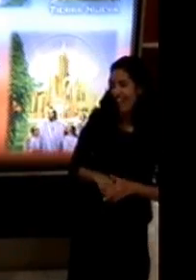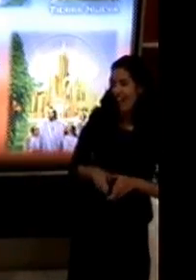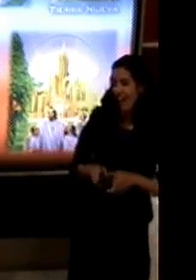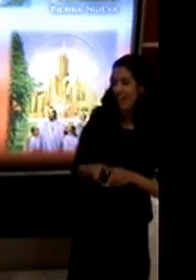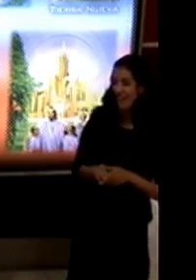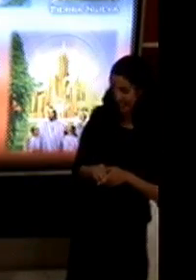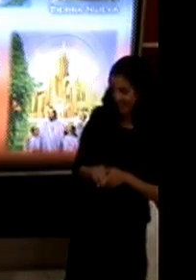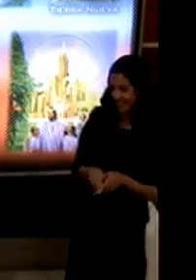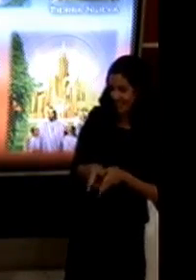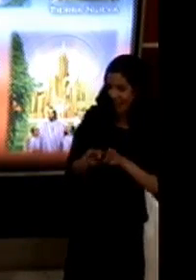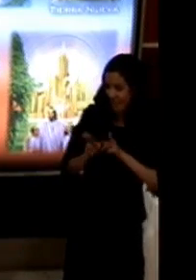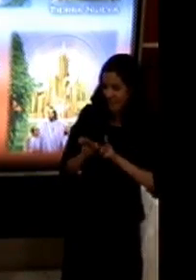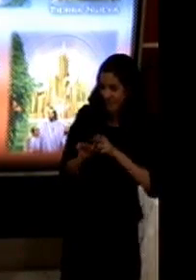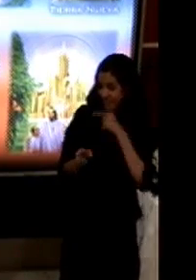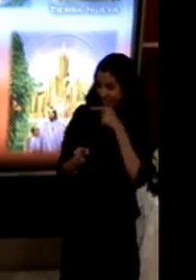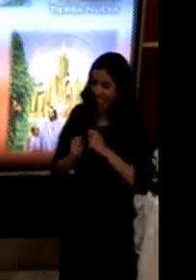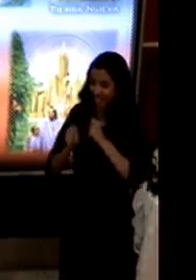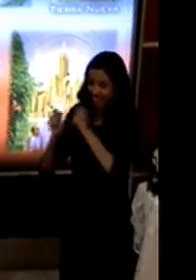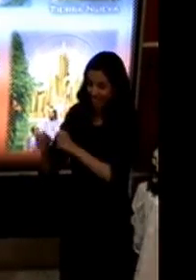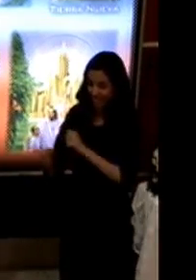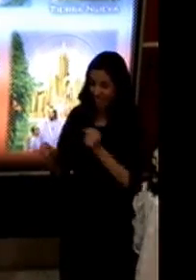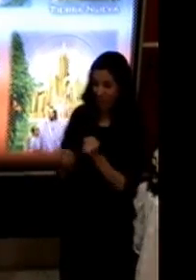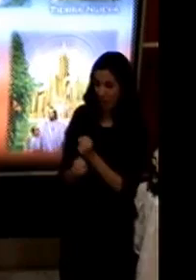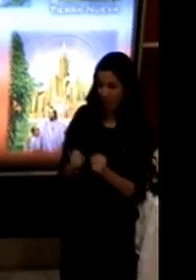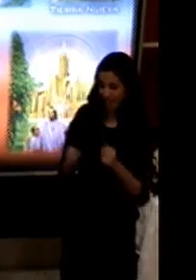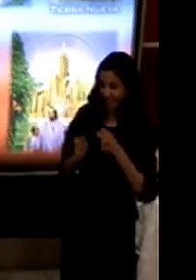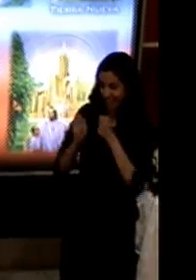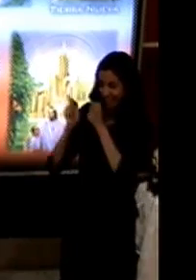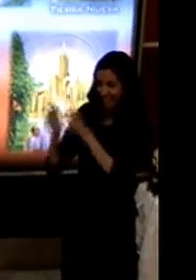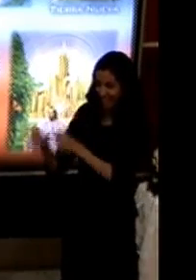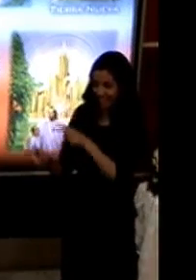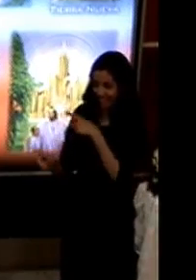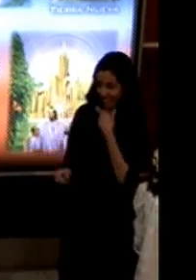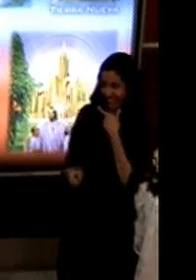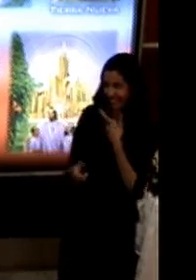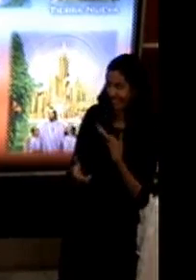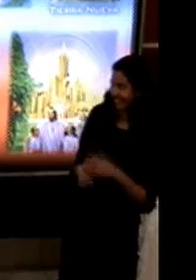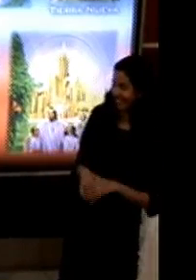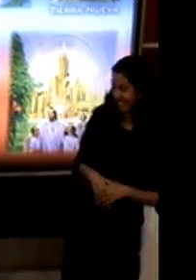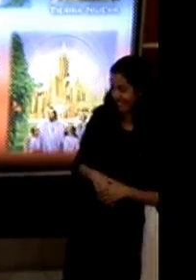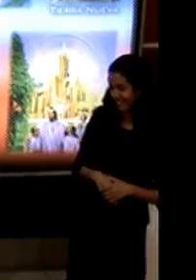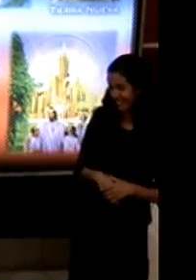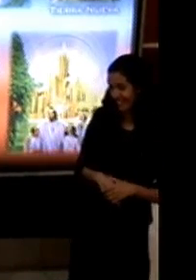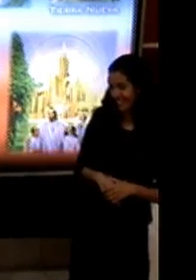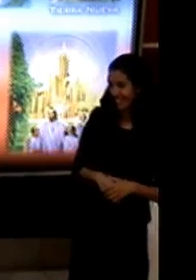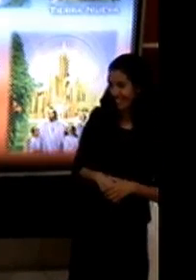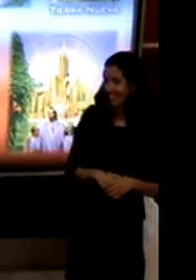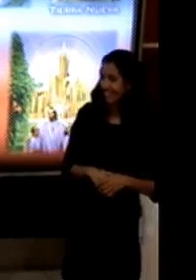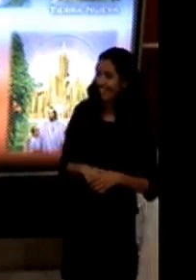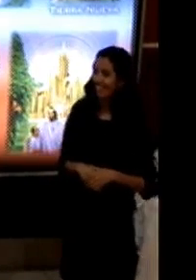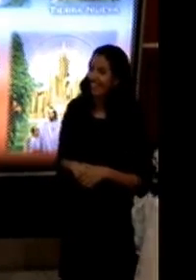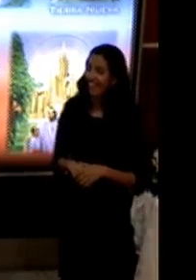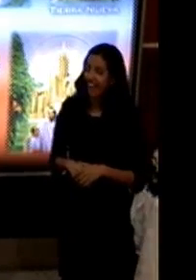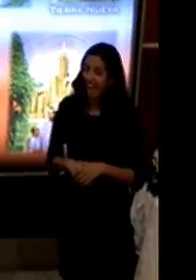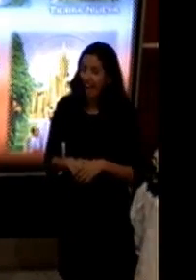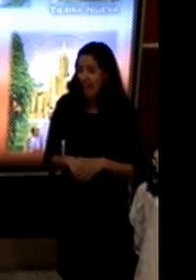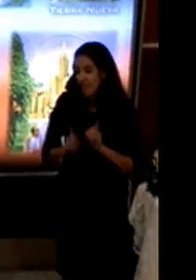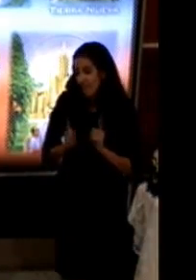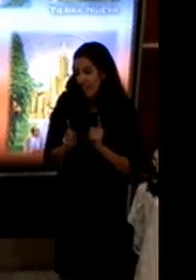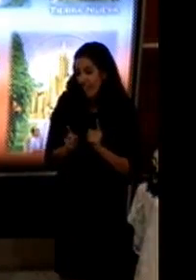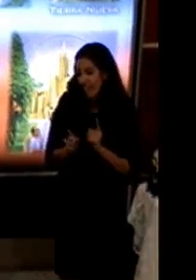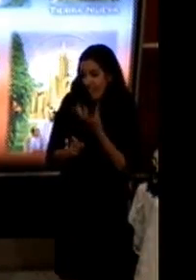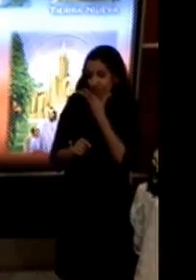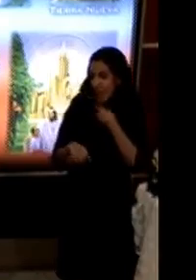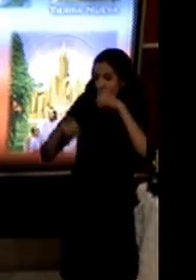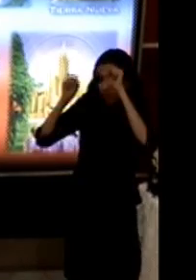lo que podés rendir. Así que, y como esas, hay muchísimas bendiciones si deseamos ser fieles